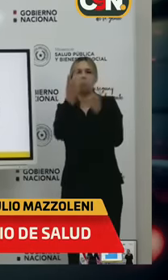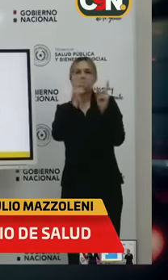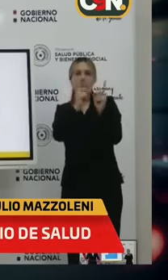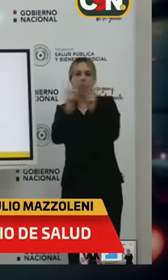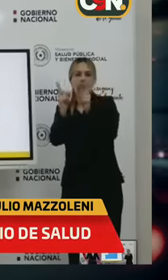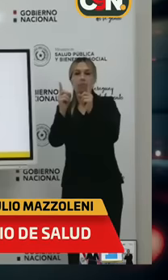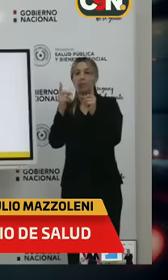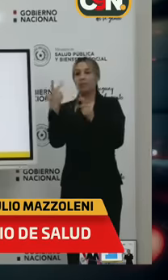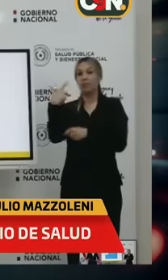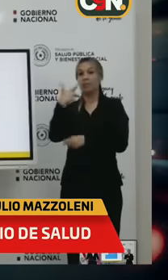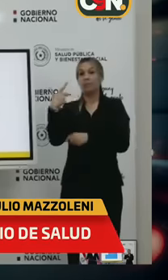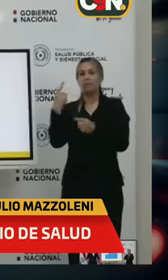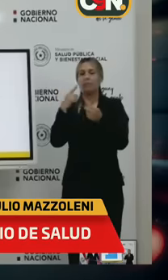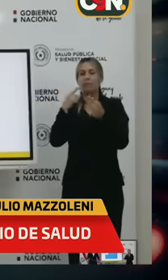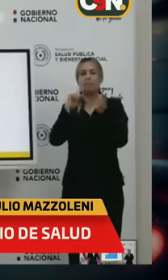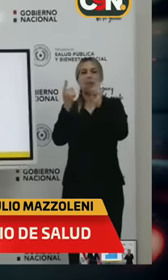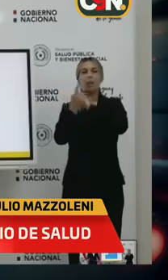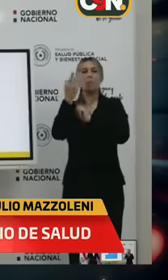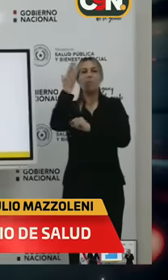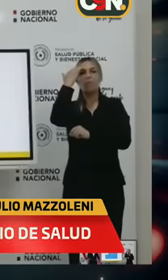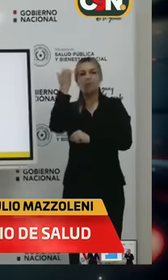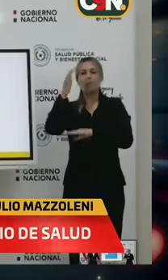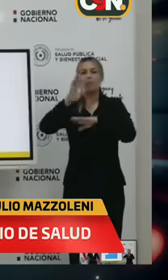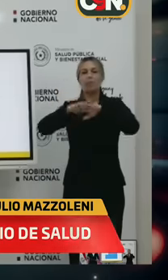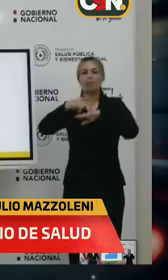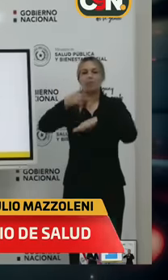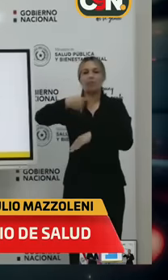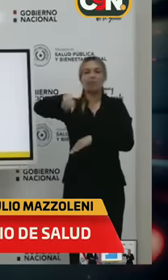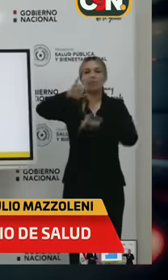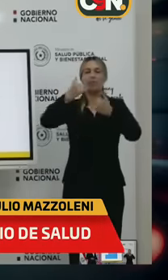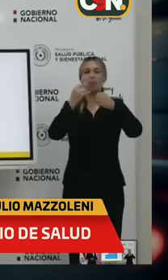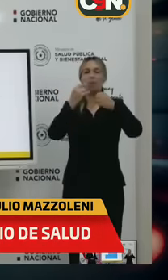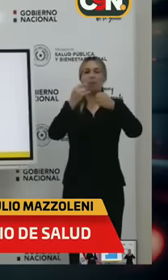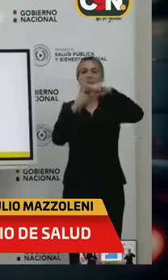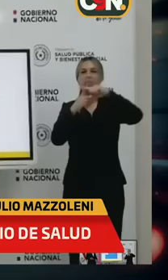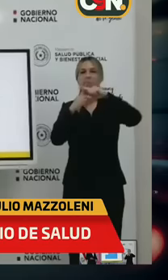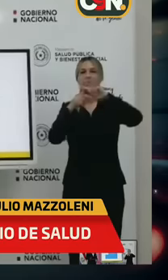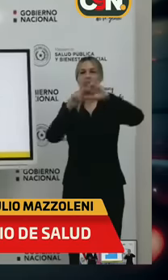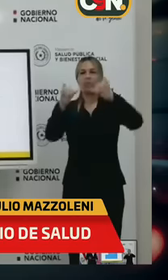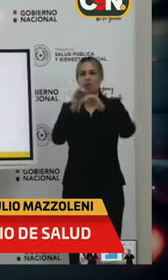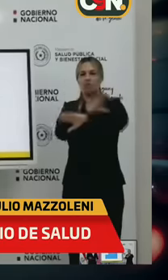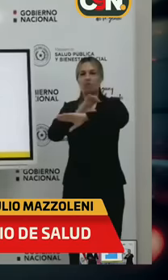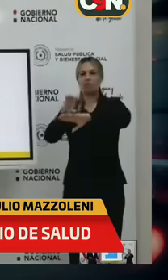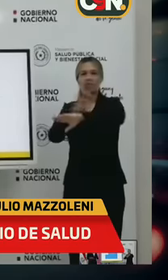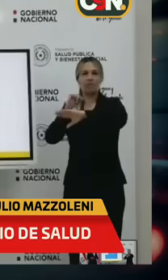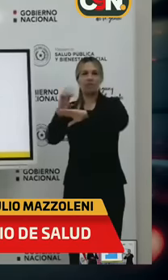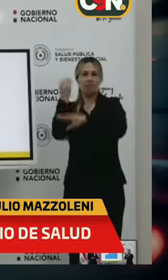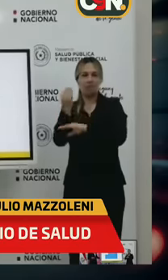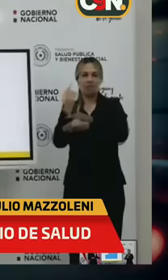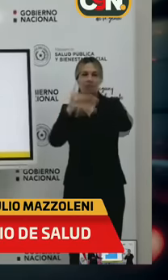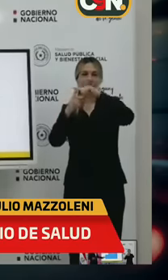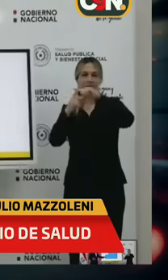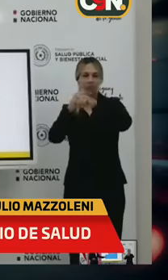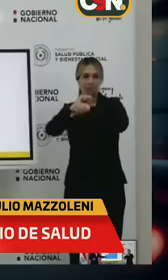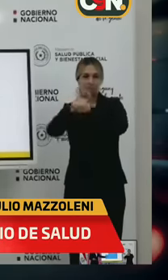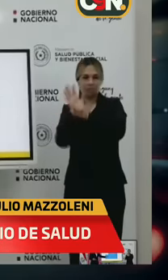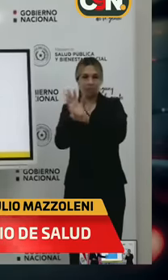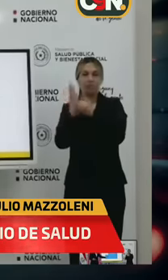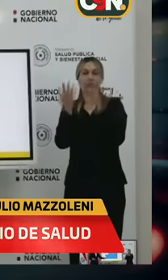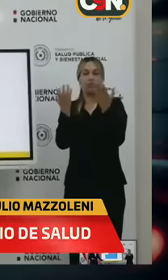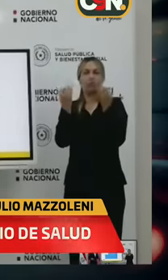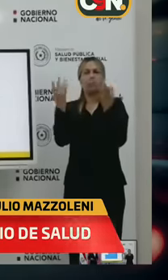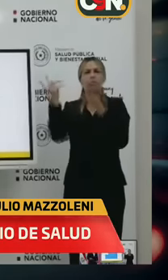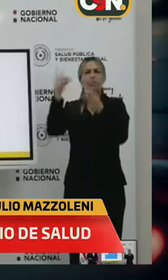tres, porque son las semanas donde se supone que están la mayoría de los casos activos, ¿verdad? La idea es que con